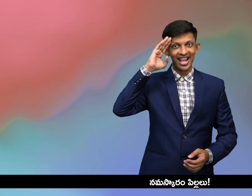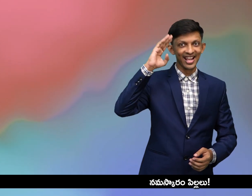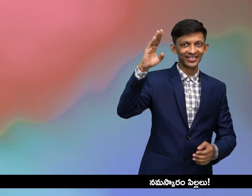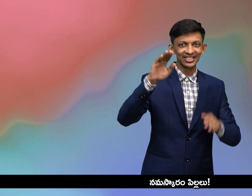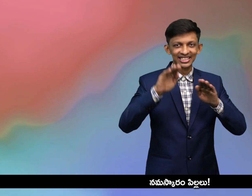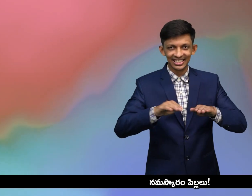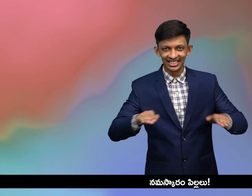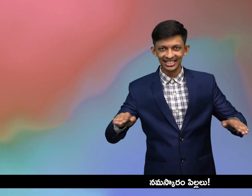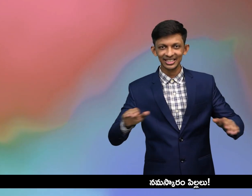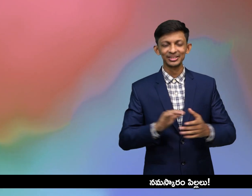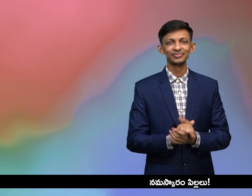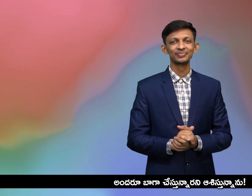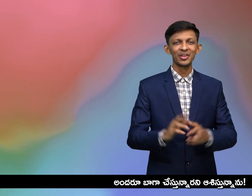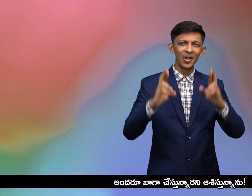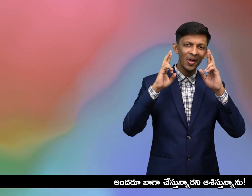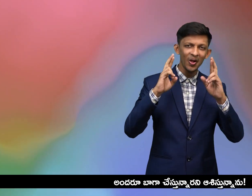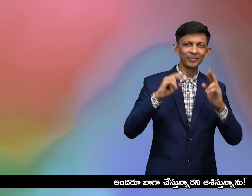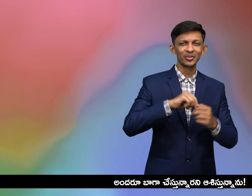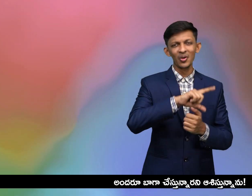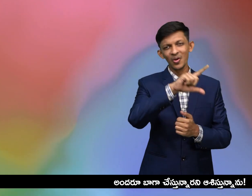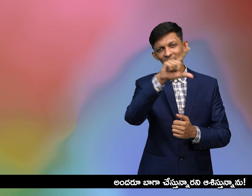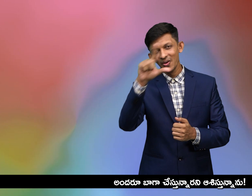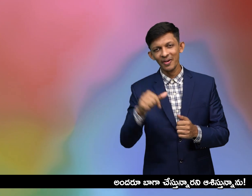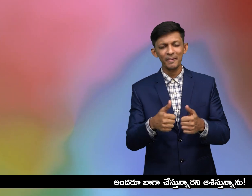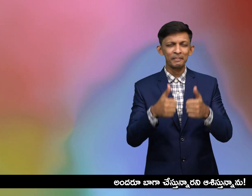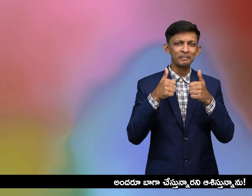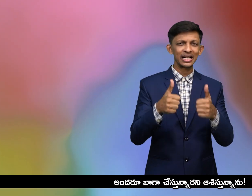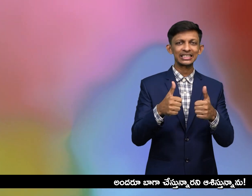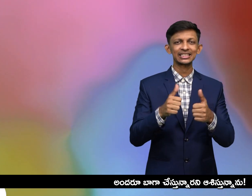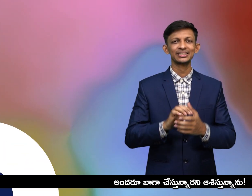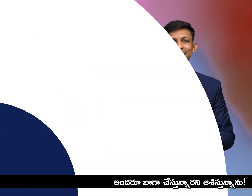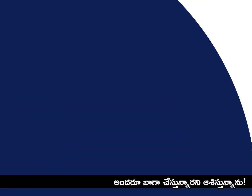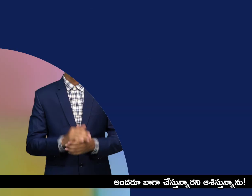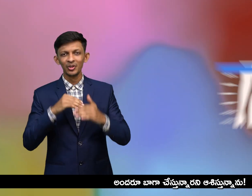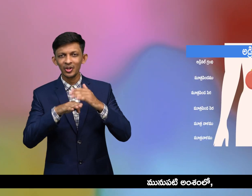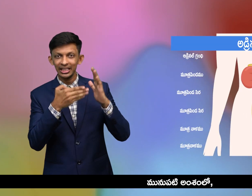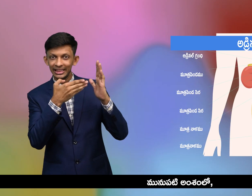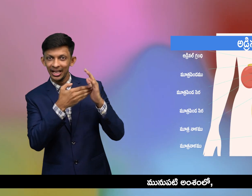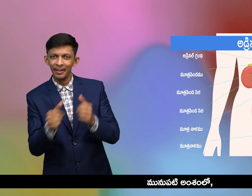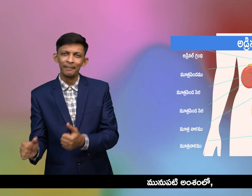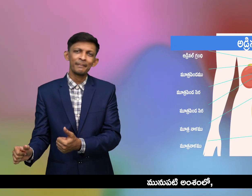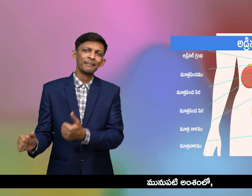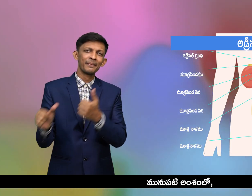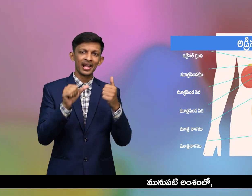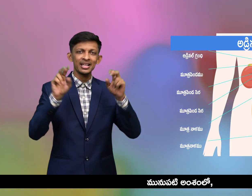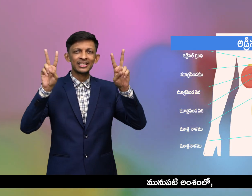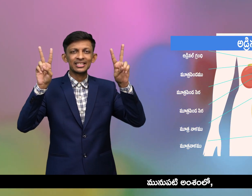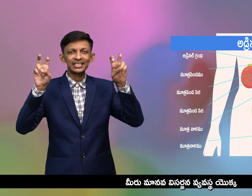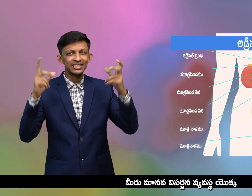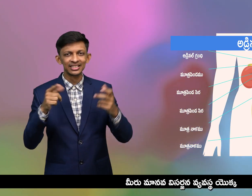నమస్కారం పిల్లలు. అందరూ బాగా చేస్తున్నారని ఆశిస్తున్నాను. Hello మునుపటి children, అంశంలో hope మీరు all